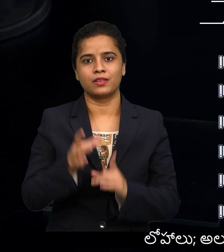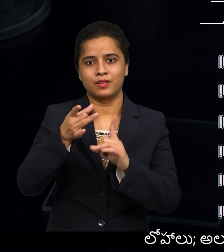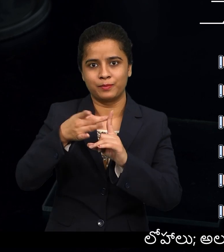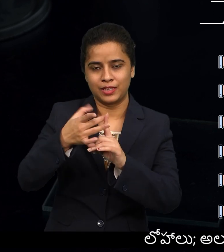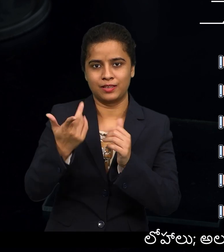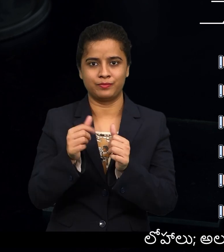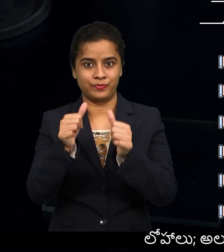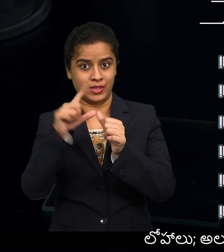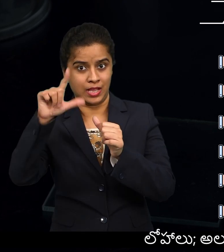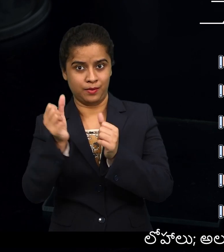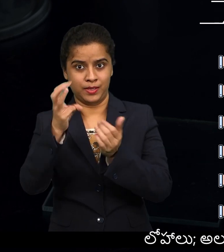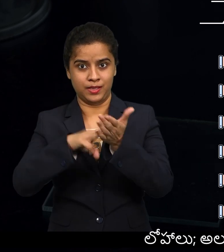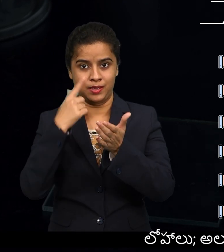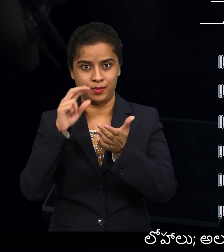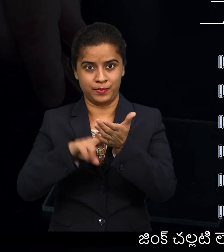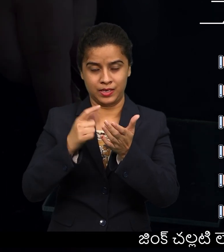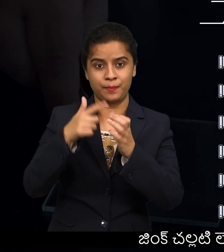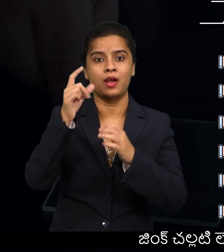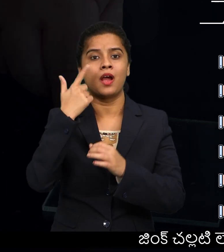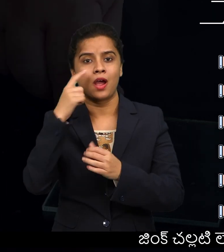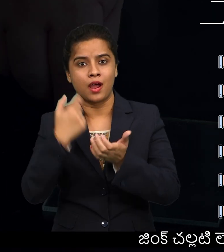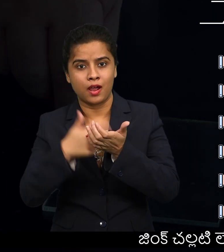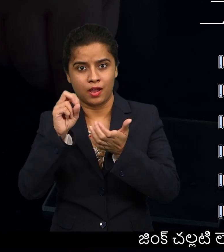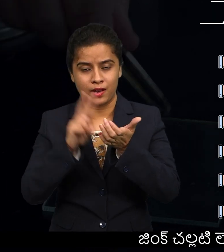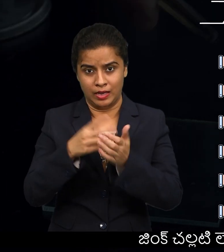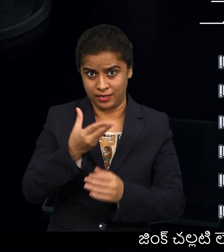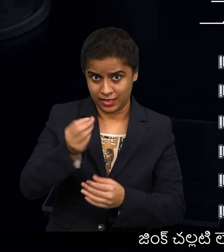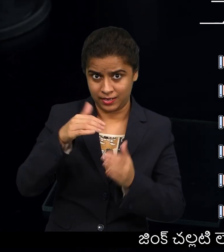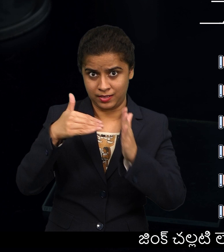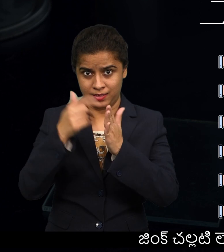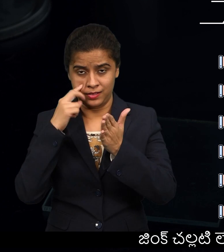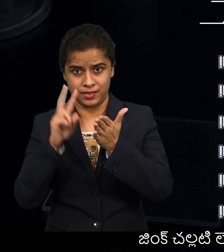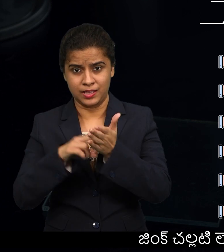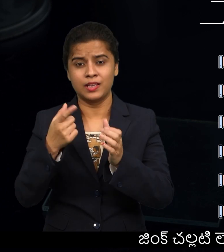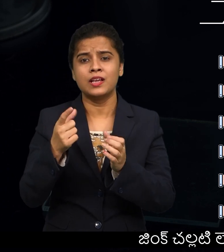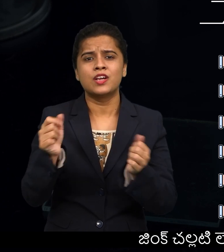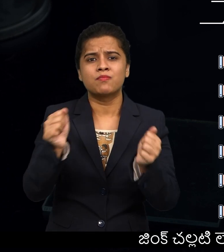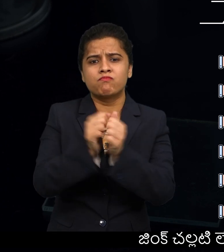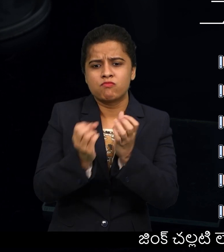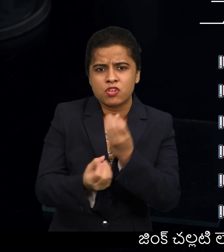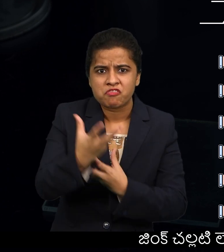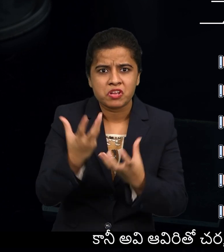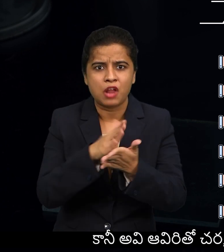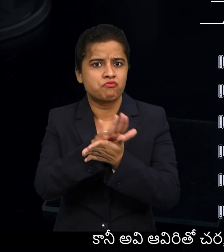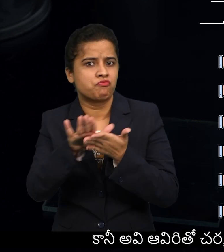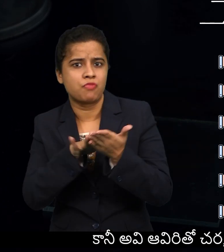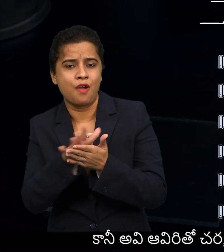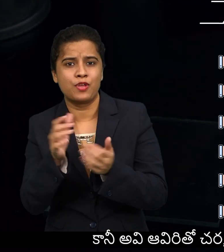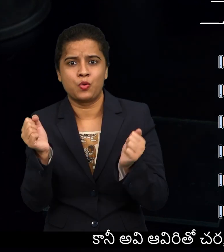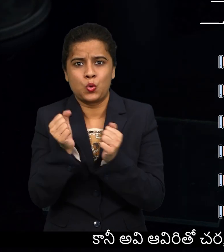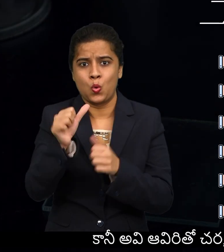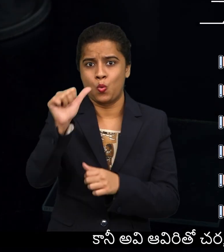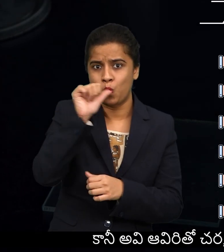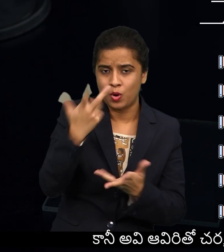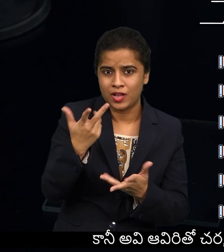లోహాలు అల్యూమినియం, ఐరన్ మరియు జింక్ చల్లటి లేదా వేడి నీటితో స్పందించవు. కానీ